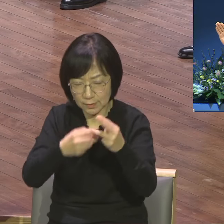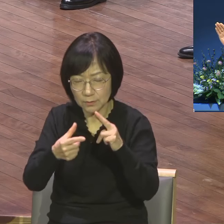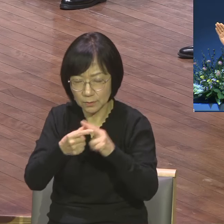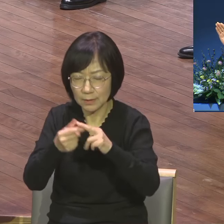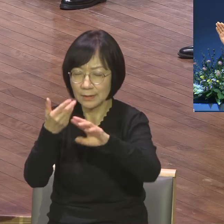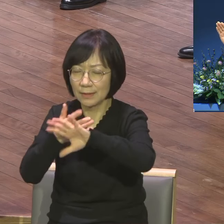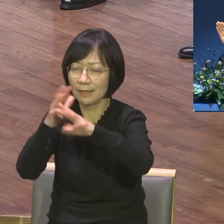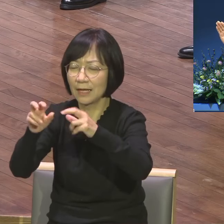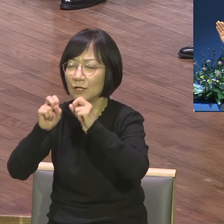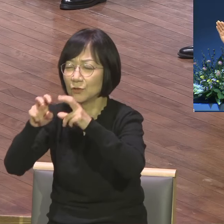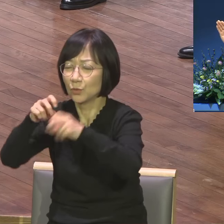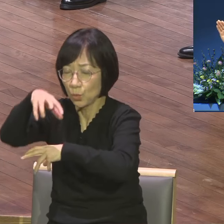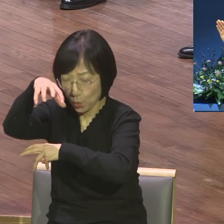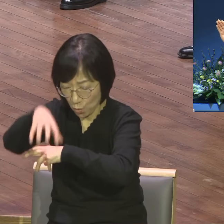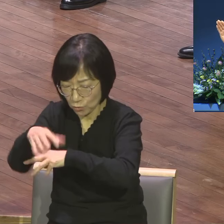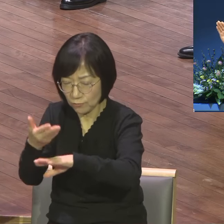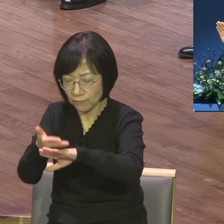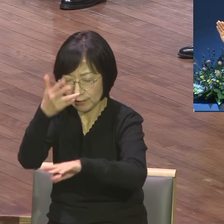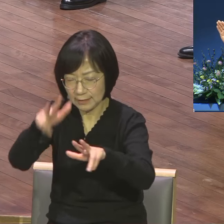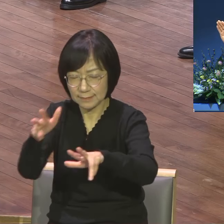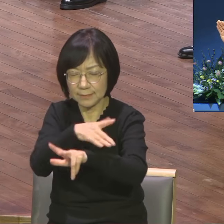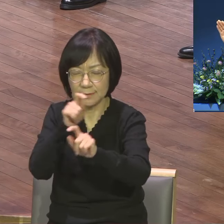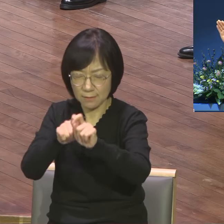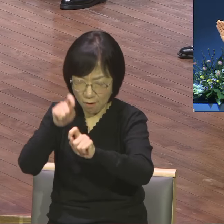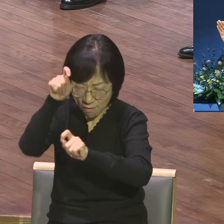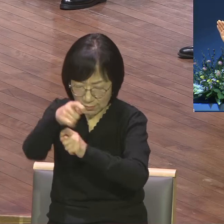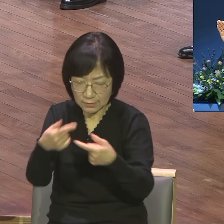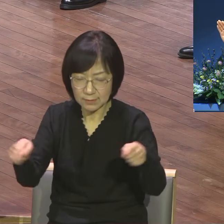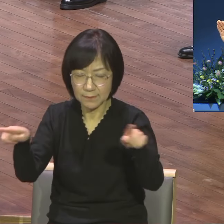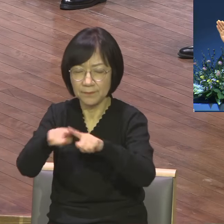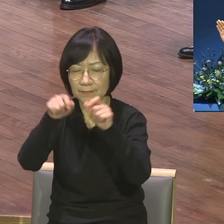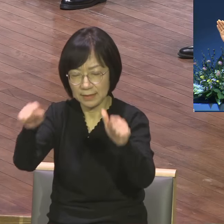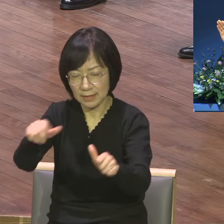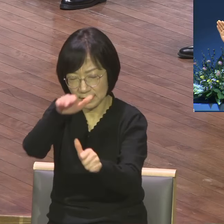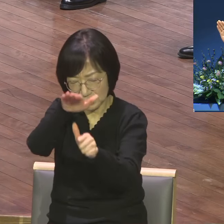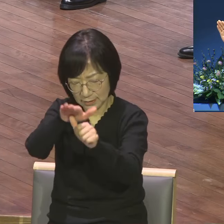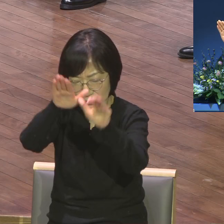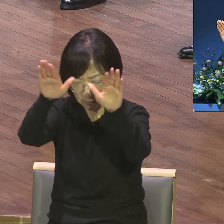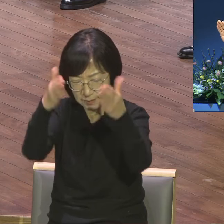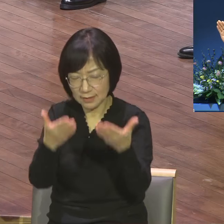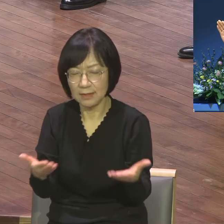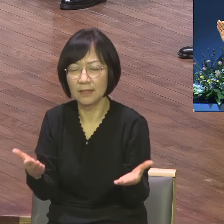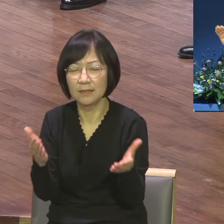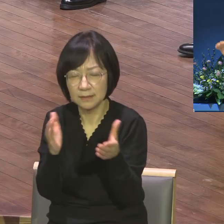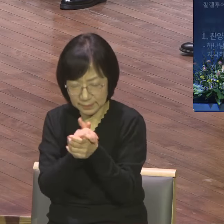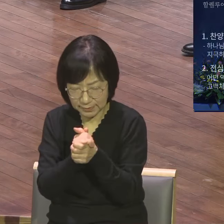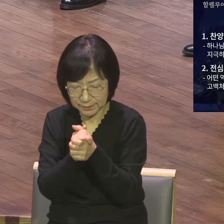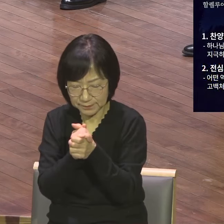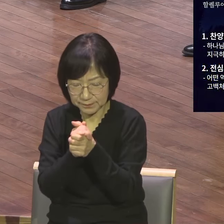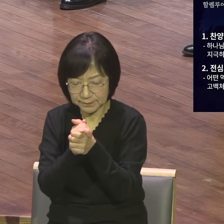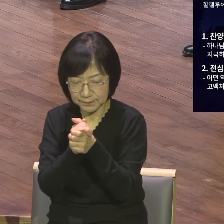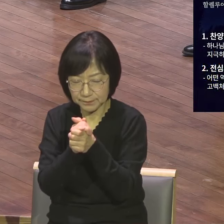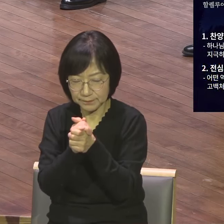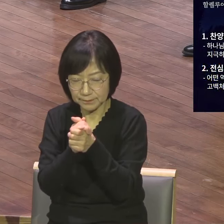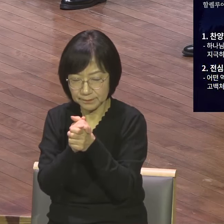위에 이제로부터 영원토록 함께 계실지어다. 아멘.